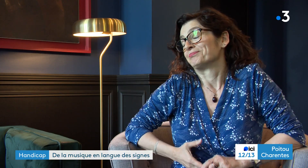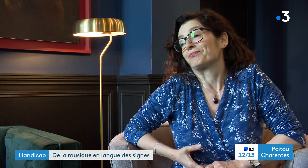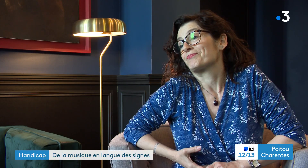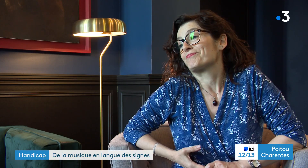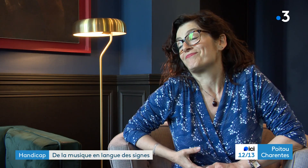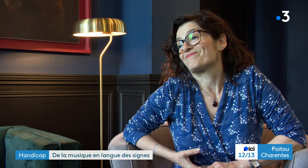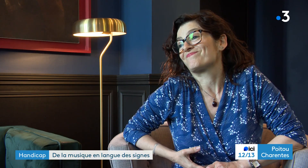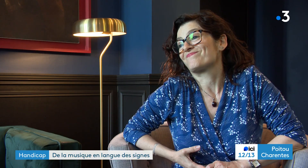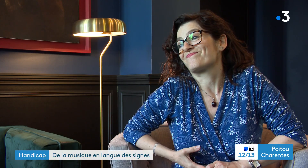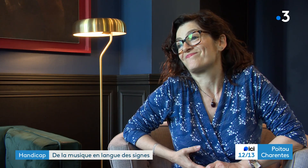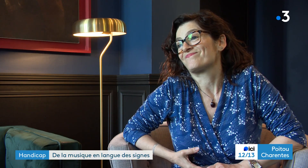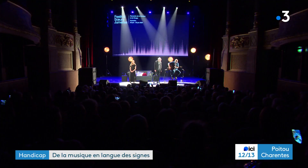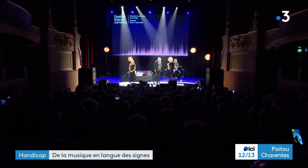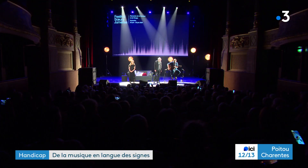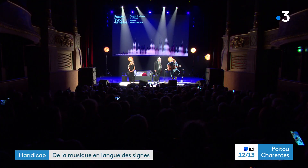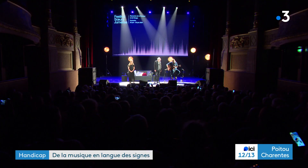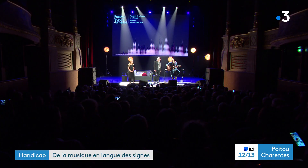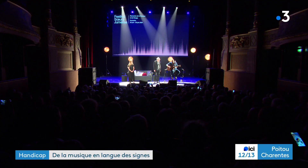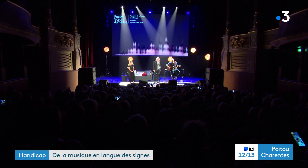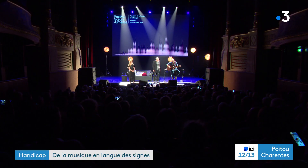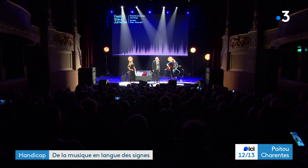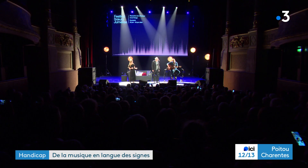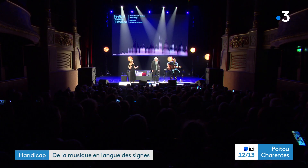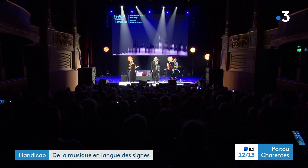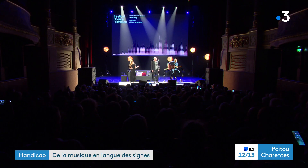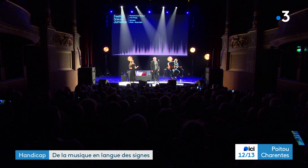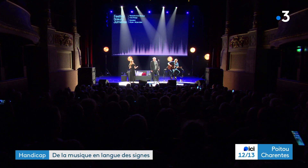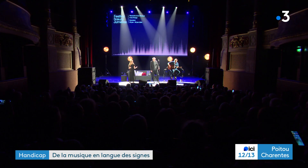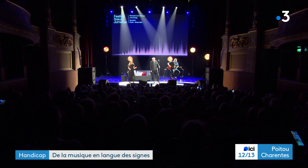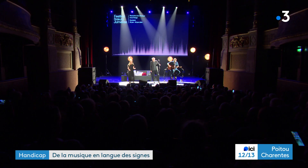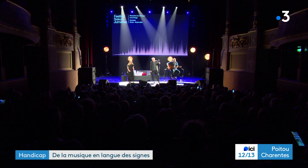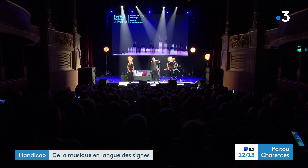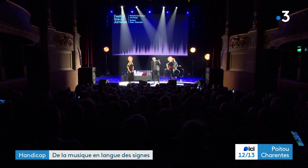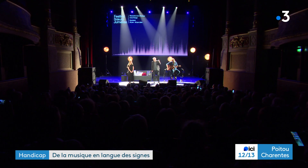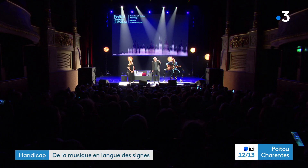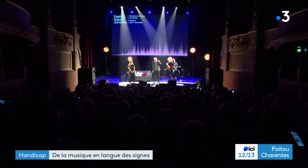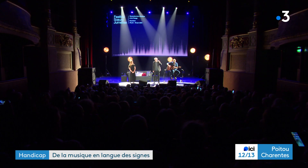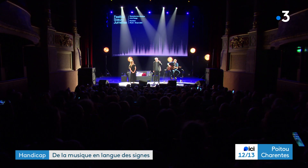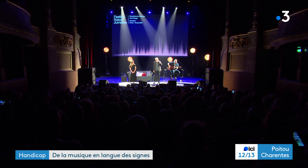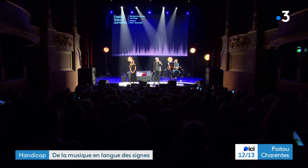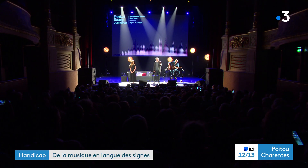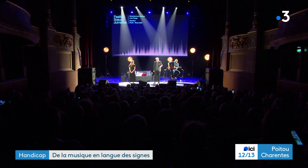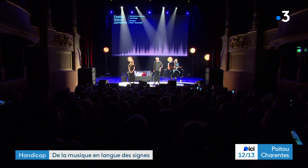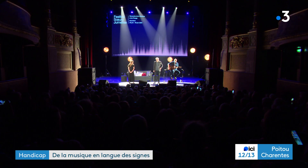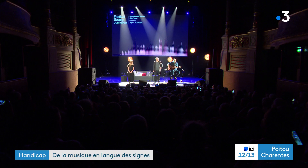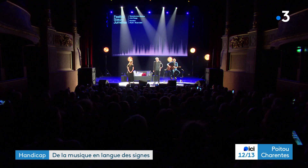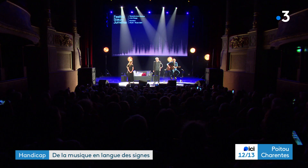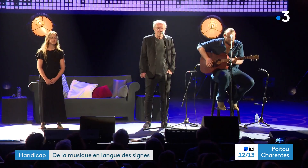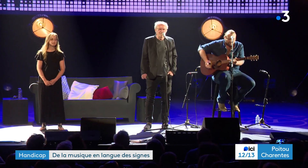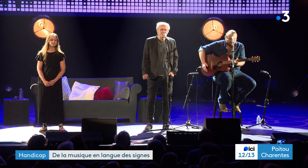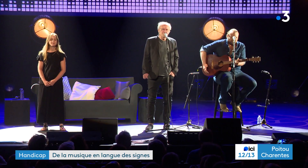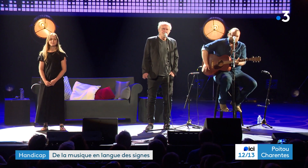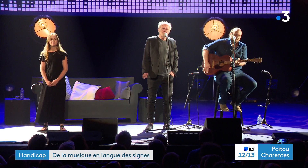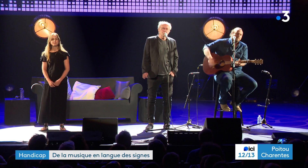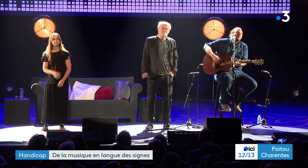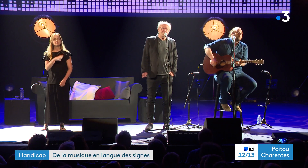quand même la musique corporellement. Au Théâtre de la Coupe d'Or, une autre performance de chant-signe pour accompagner la poésie de Maxime Le